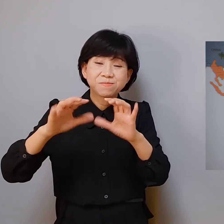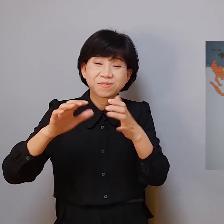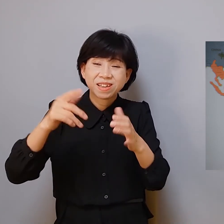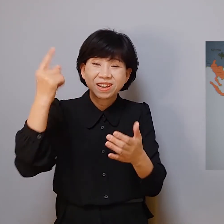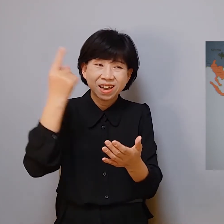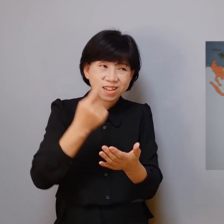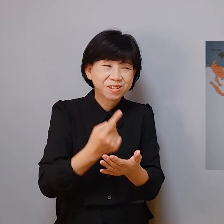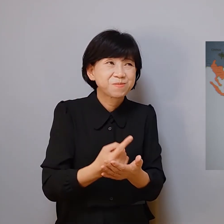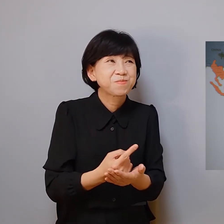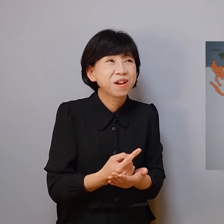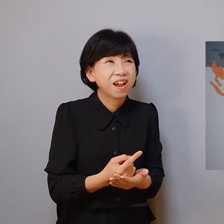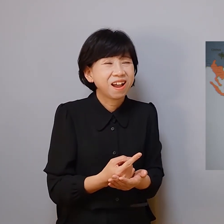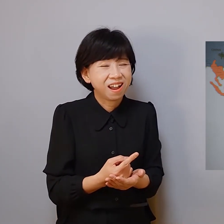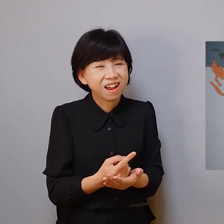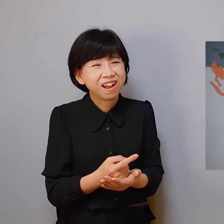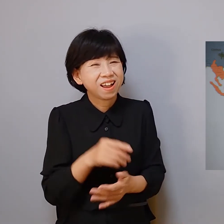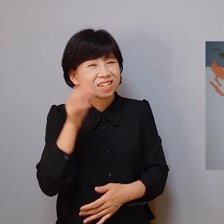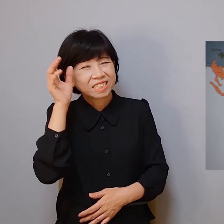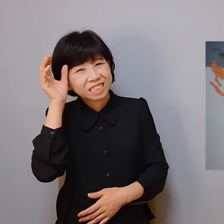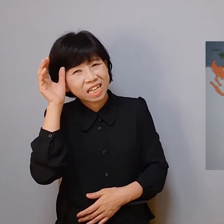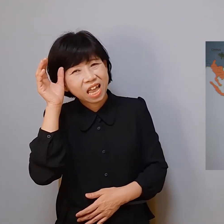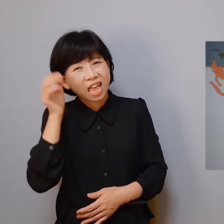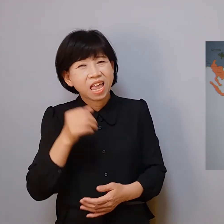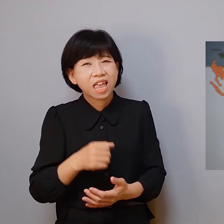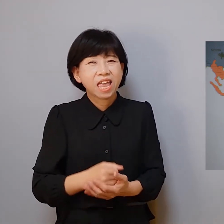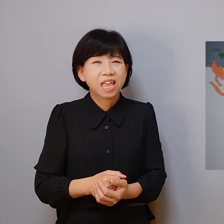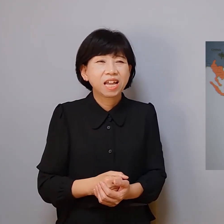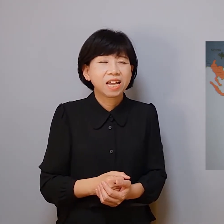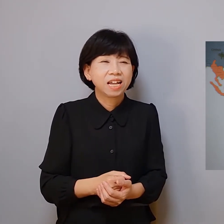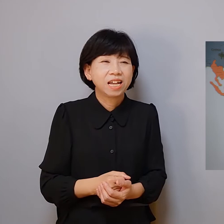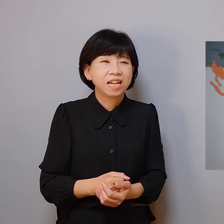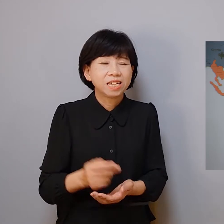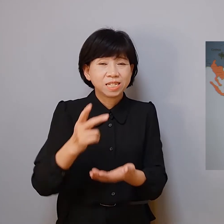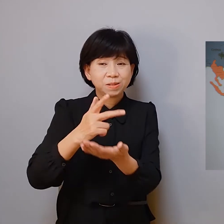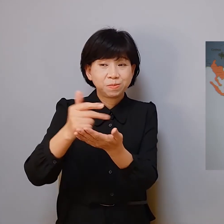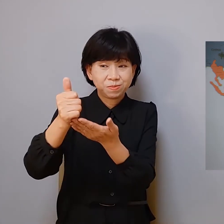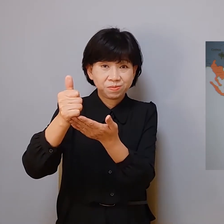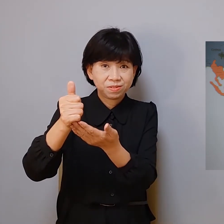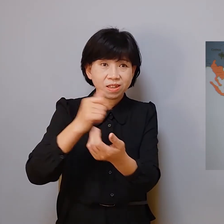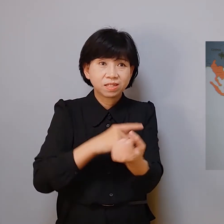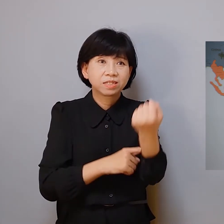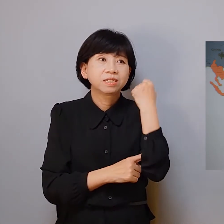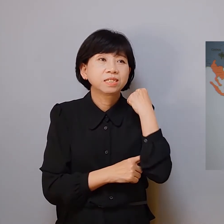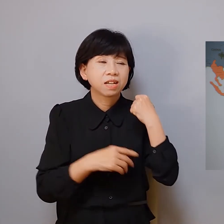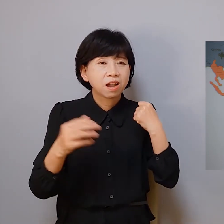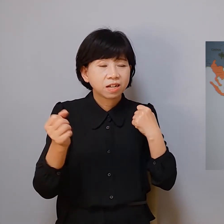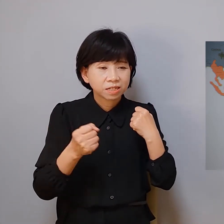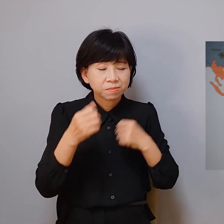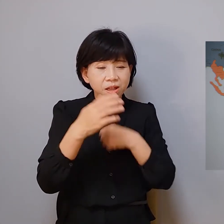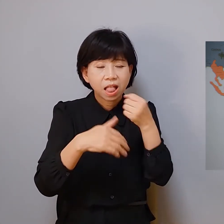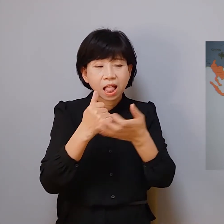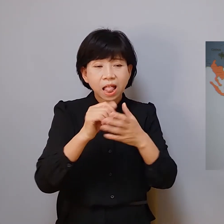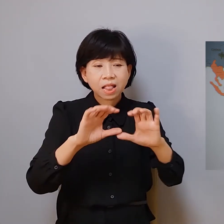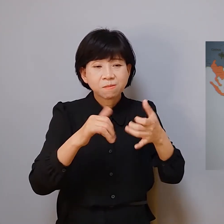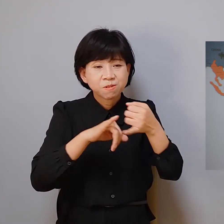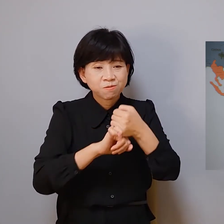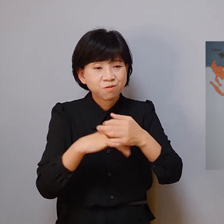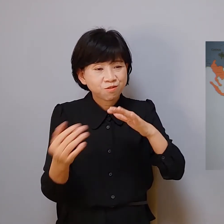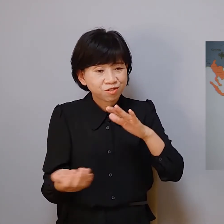나라가 임하겠는걸? 이분의 능력이라면 하나님의 나라가 반드시 이루어지겠다.